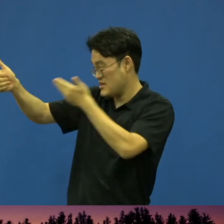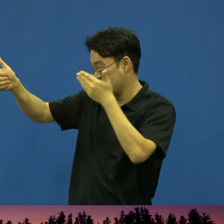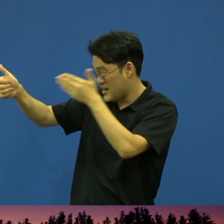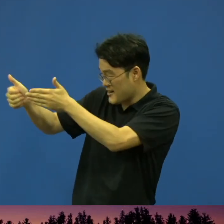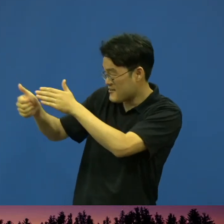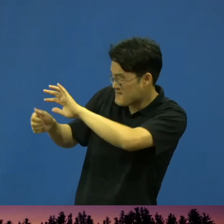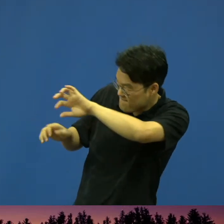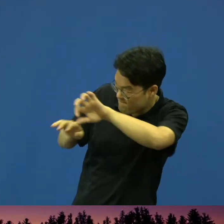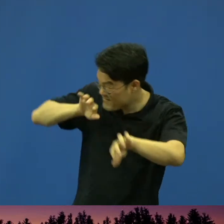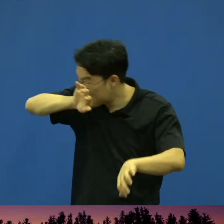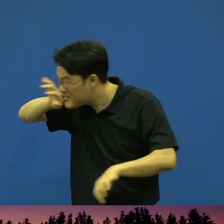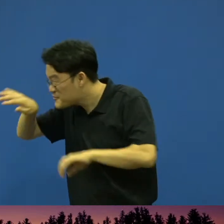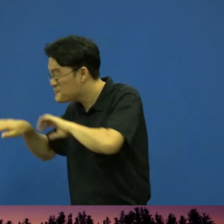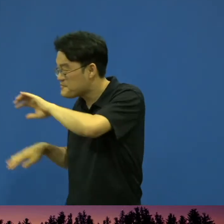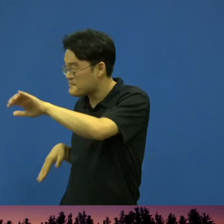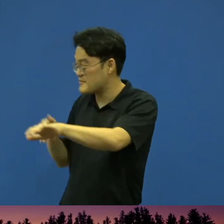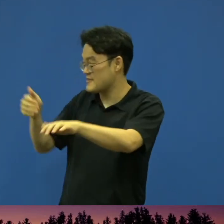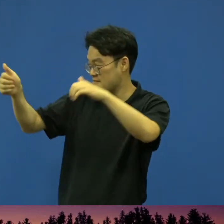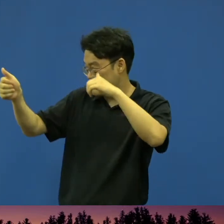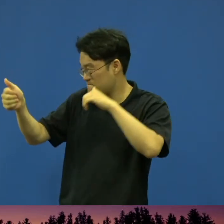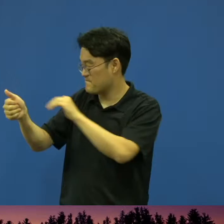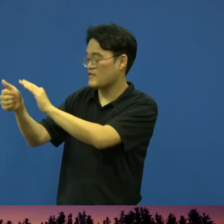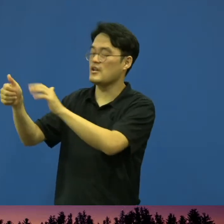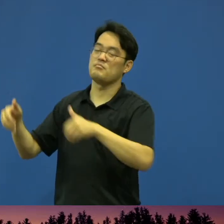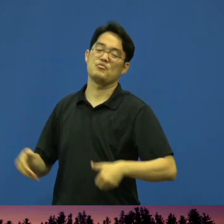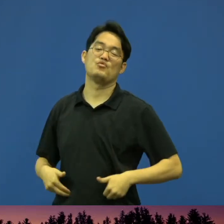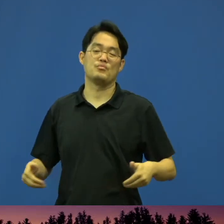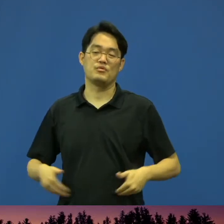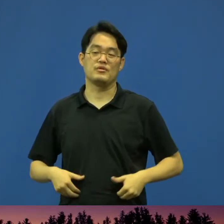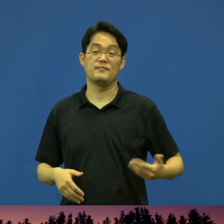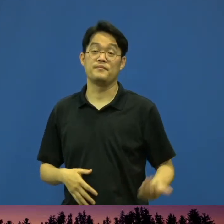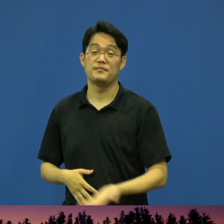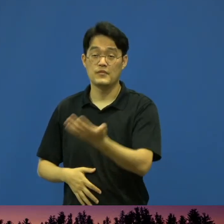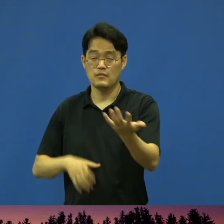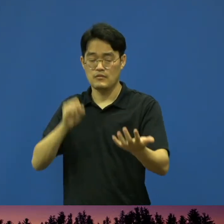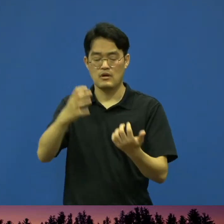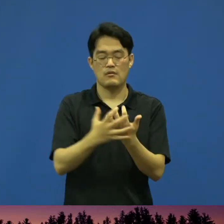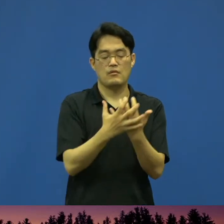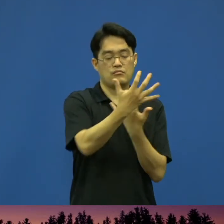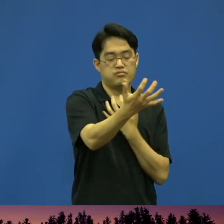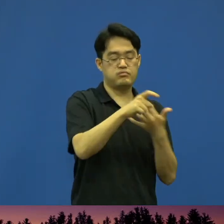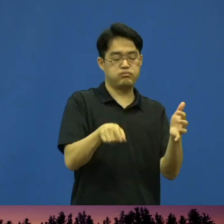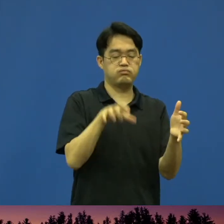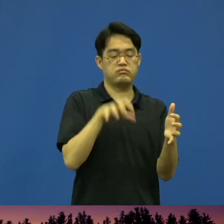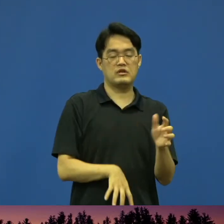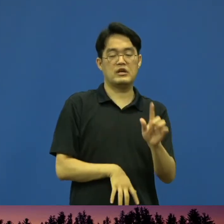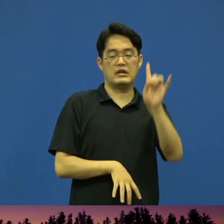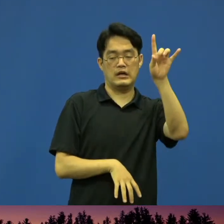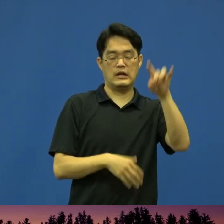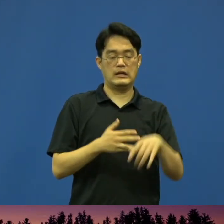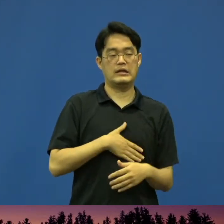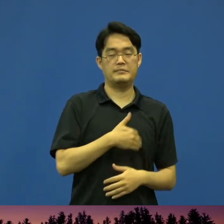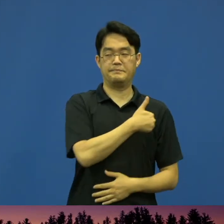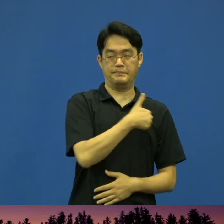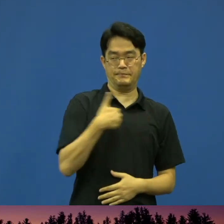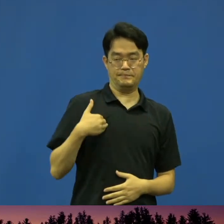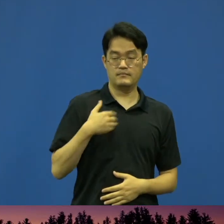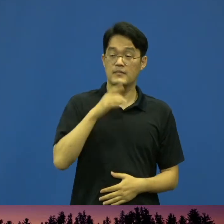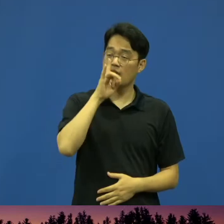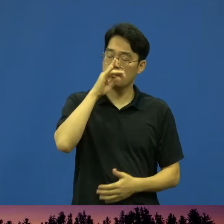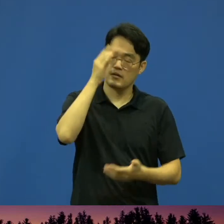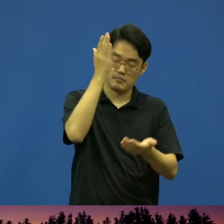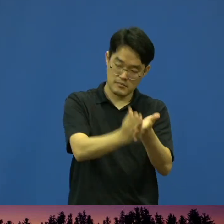여러분, 은혜의 무리 속에 있는 것에 만족하지 마십시오. 무리 속에서 일어나야 합니다. 큰